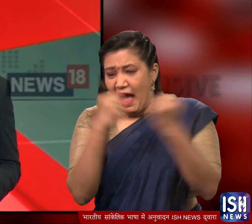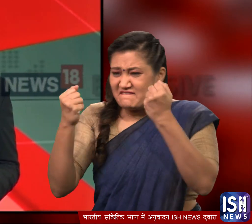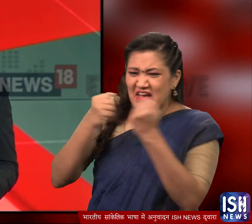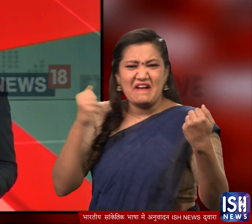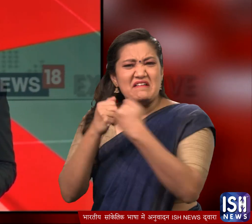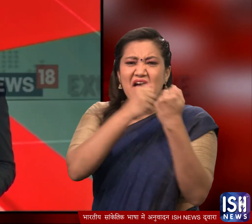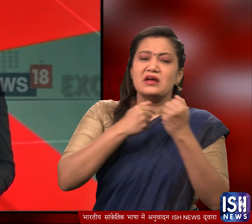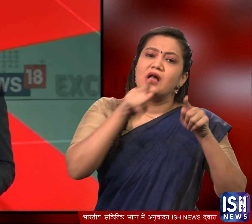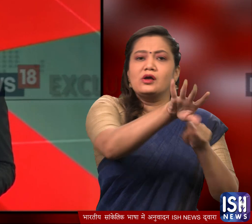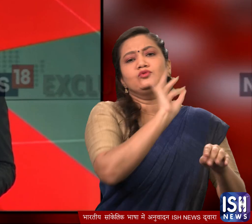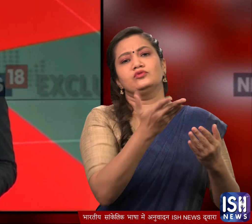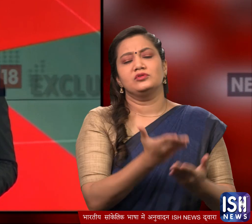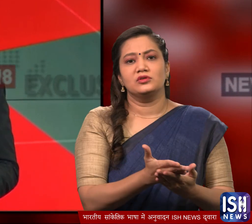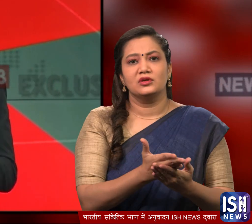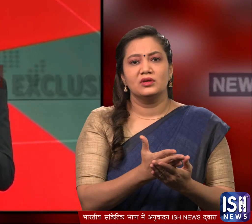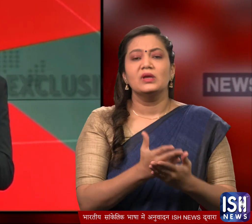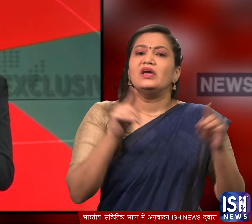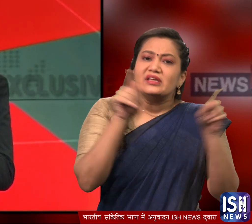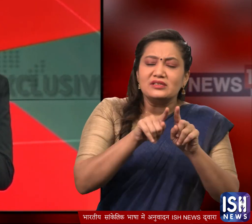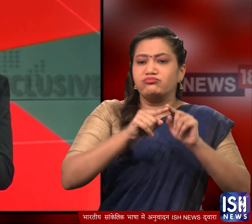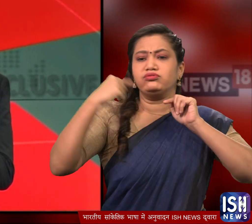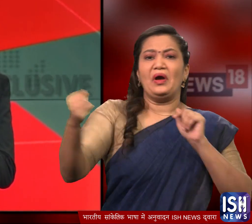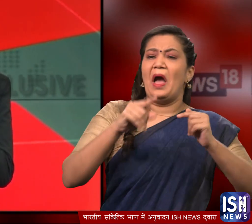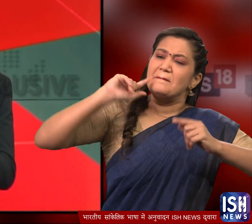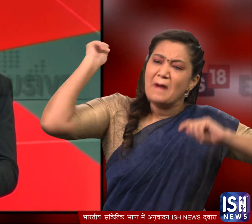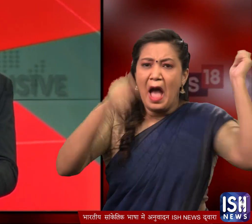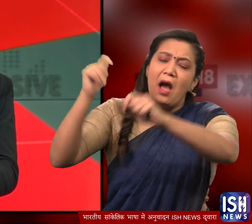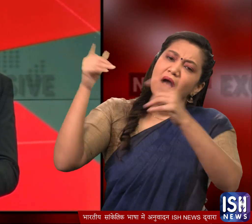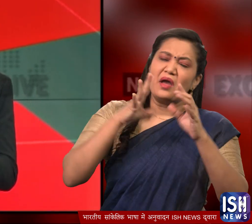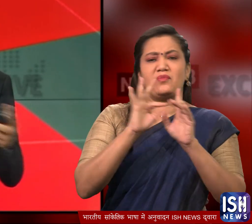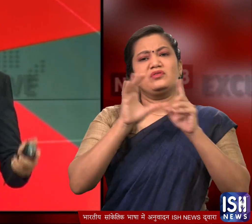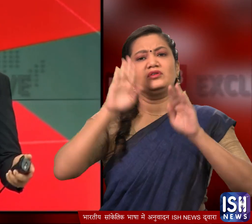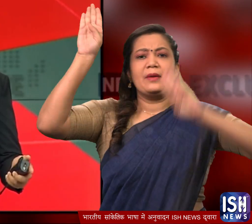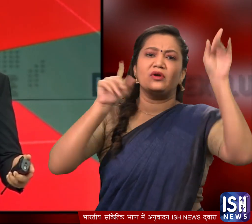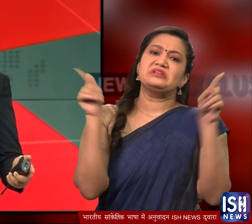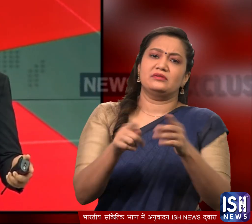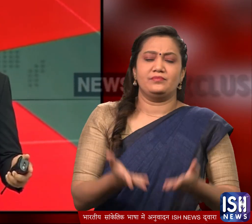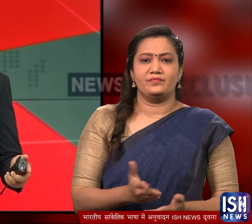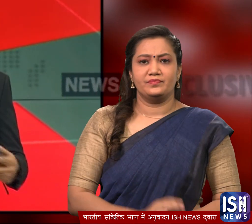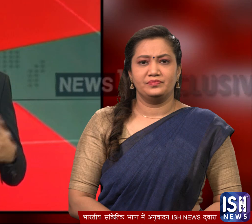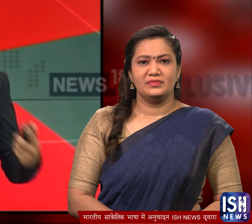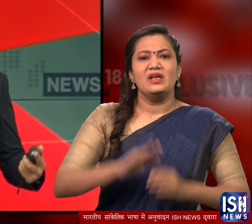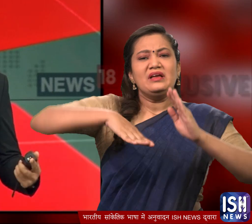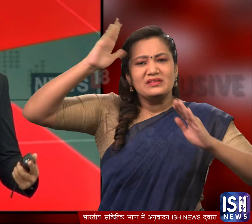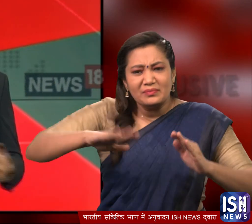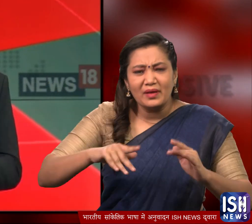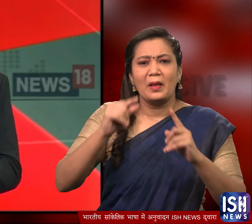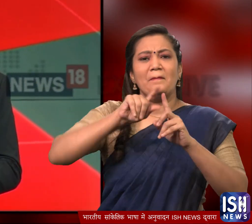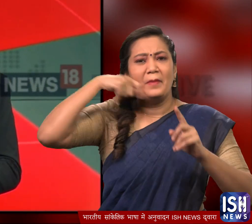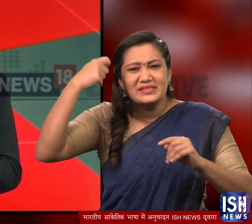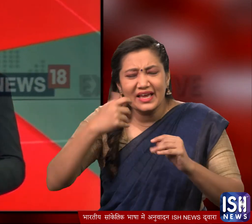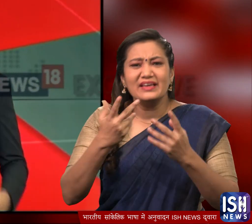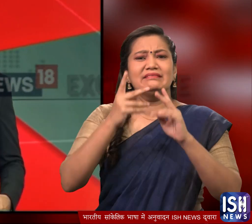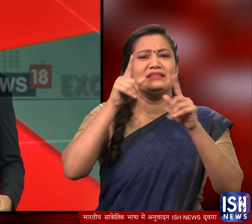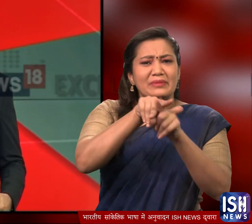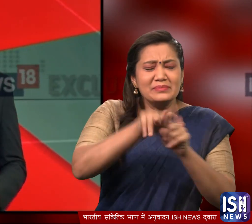लिए मारामारी करने पर उतारू हो जाते हैं, उनकी नज़र में विरोधी पर हमले करना ही लोकतंत्र है। कभी विधानसभाओं में, कभी पंचायतों